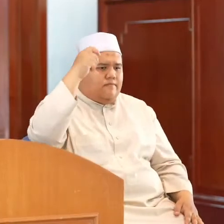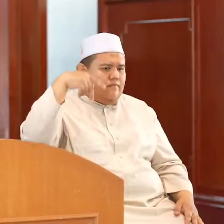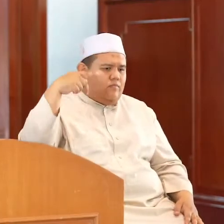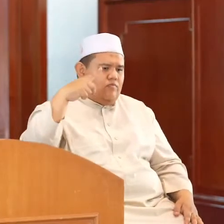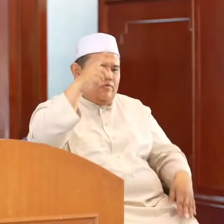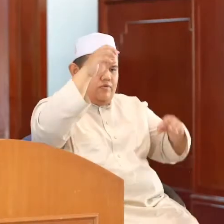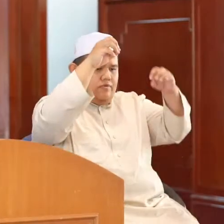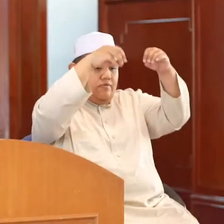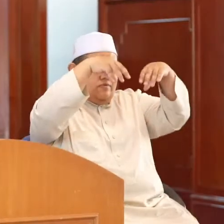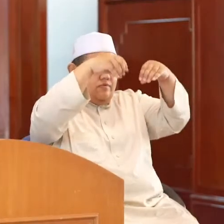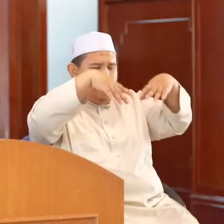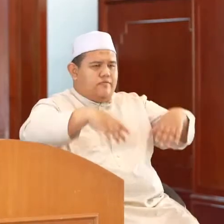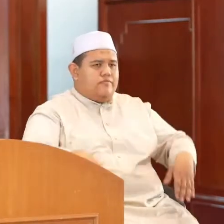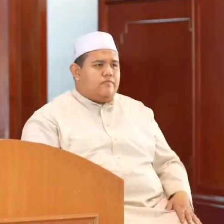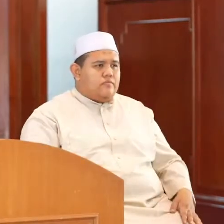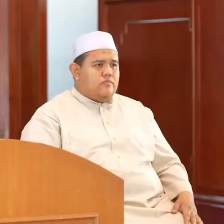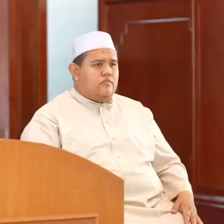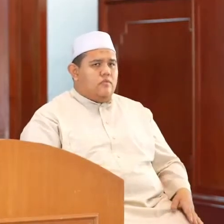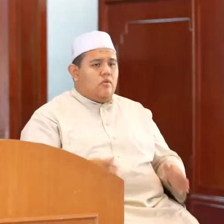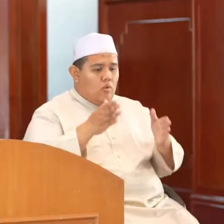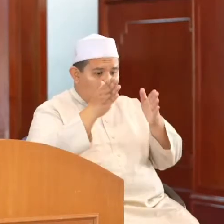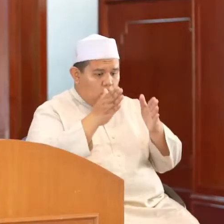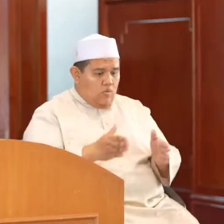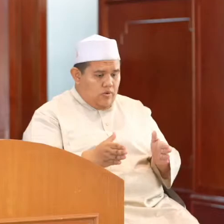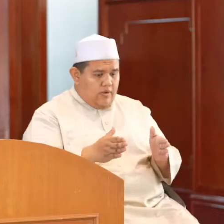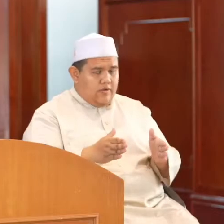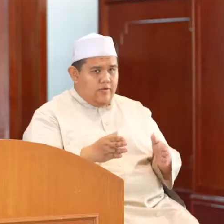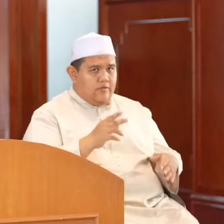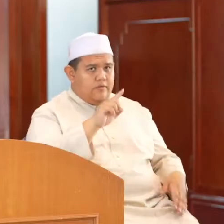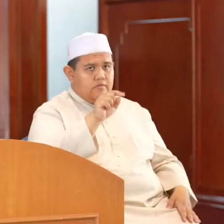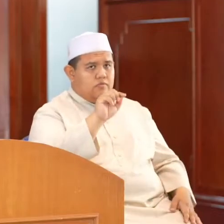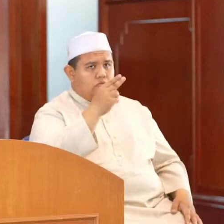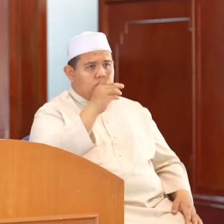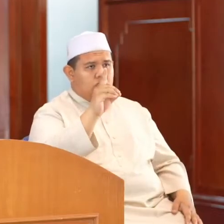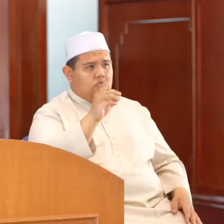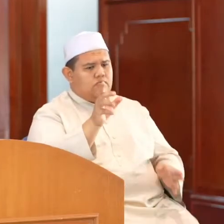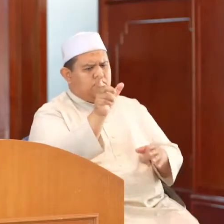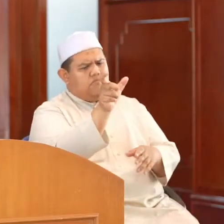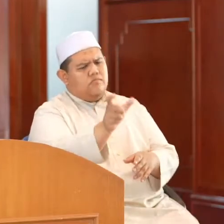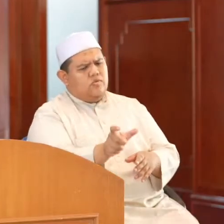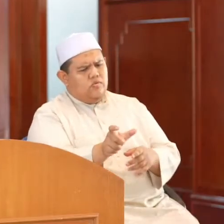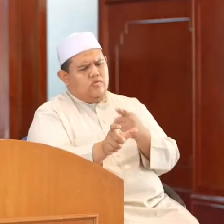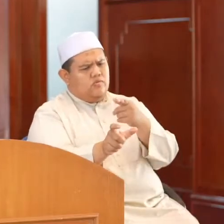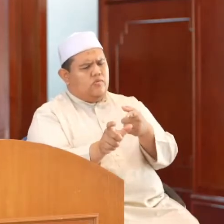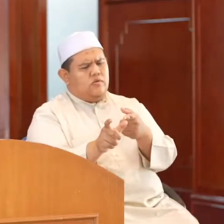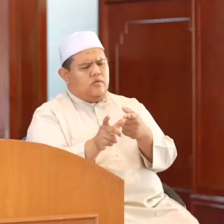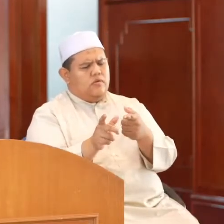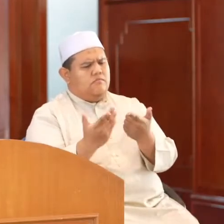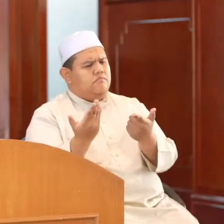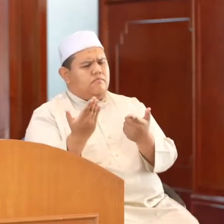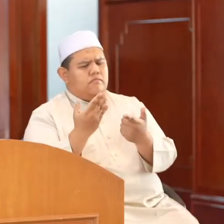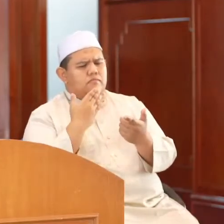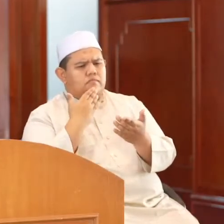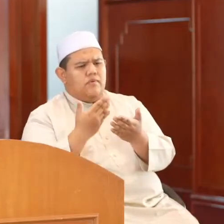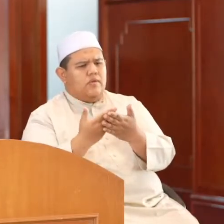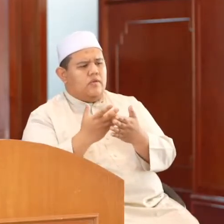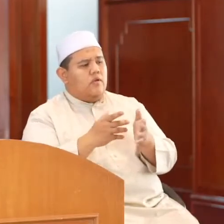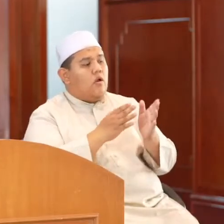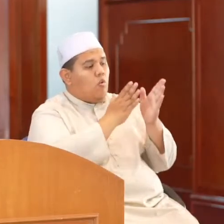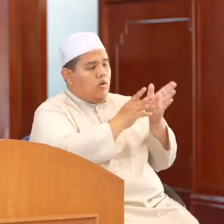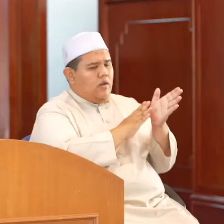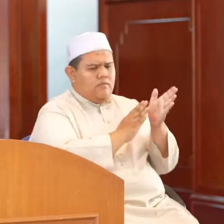Allah, orang zuhud apabila diberi pujian kepadanya, dia rasa besar